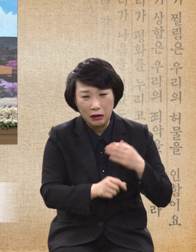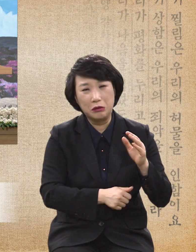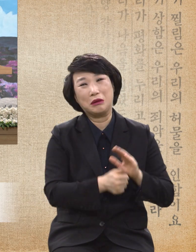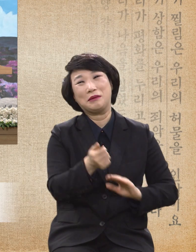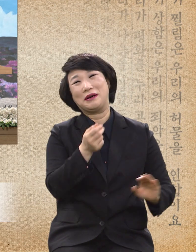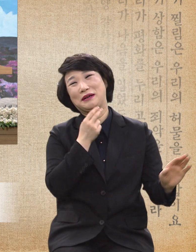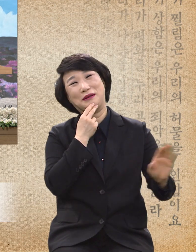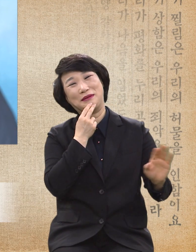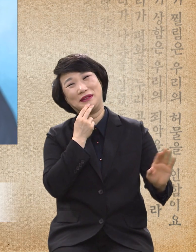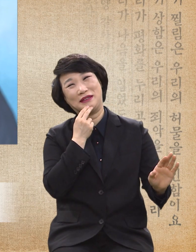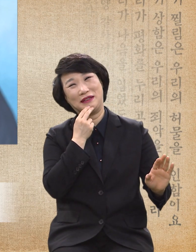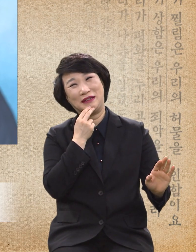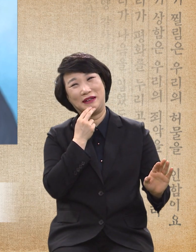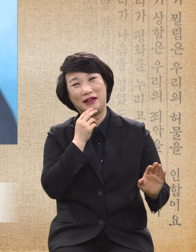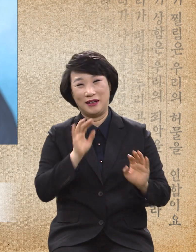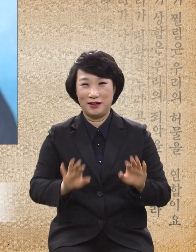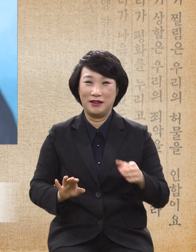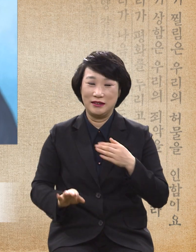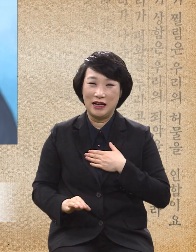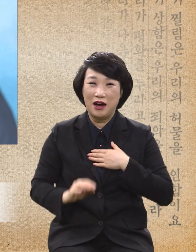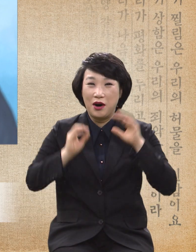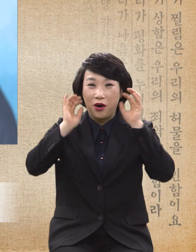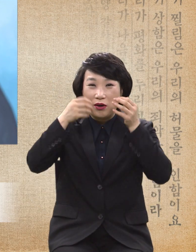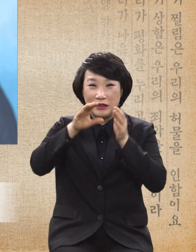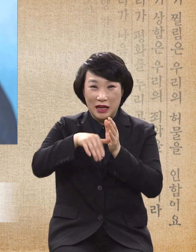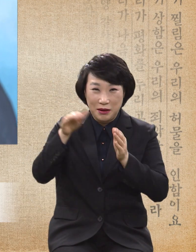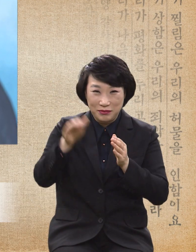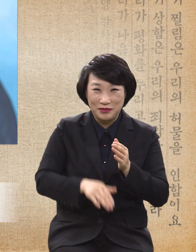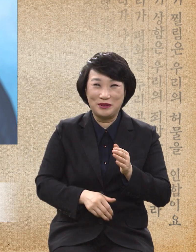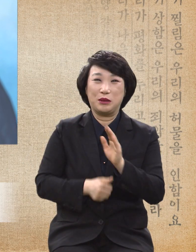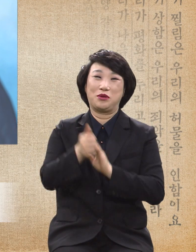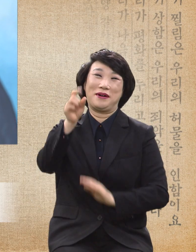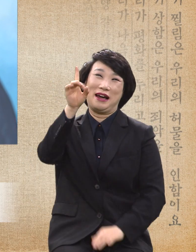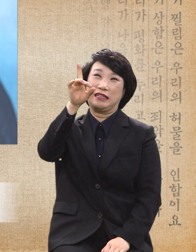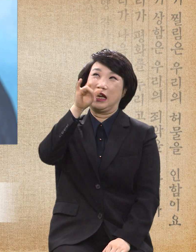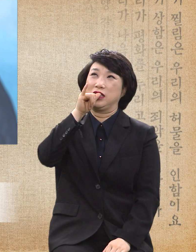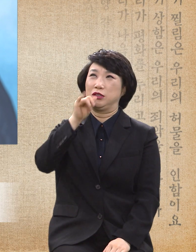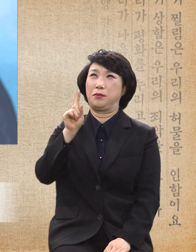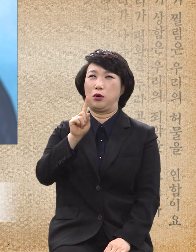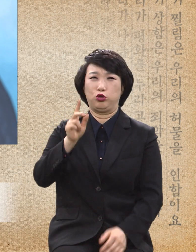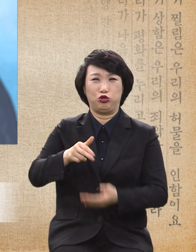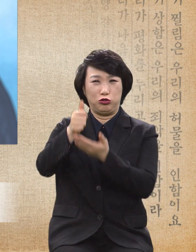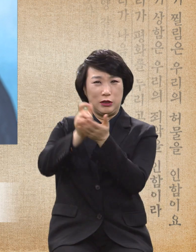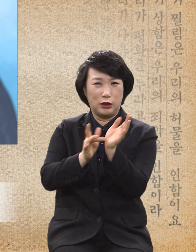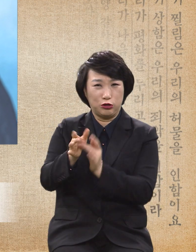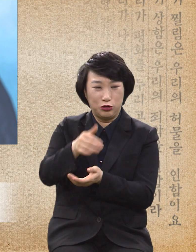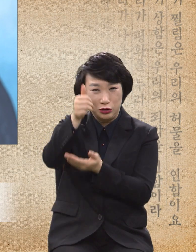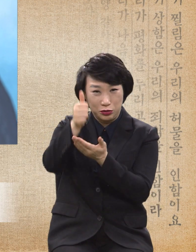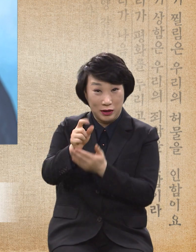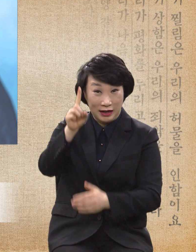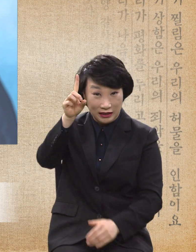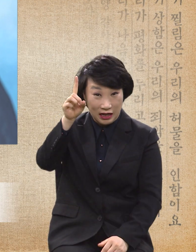없어요. 근데 나는 어렸을 때부터 한 가지 소망, 주 예수 그리스도.